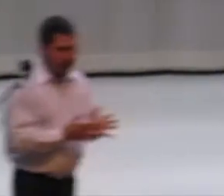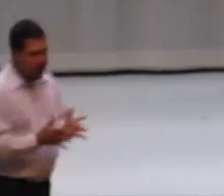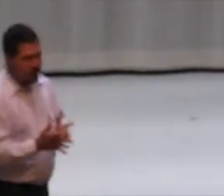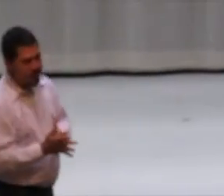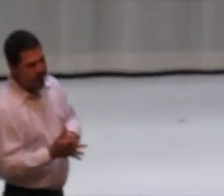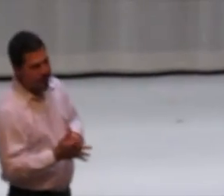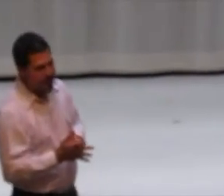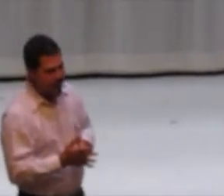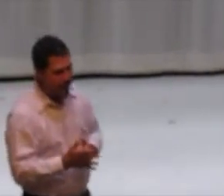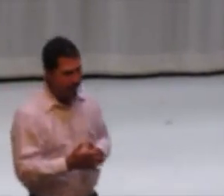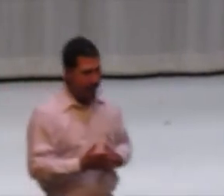Jesús